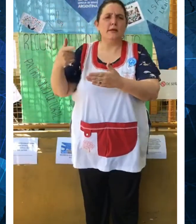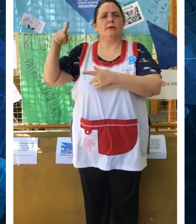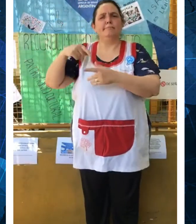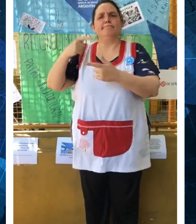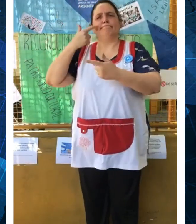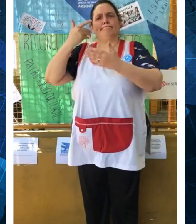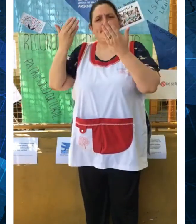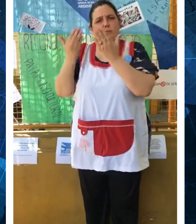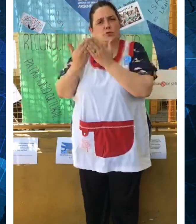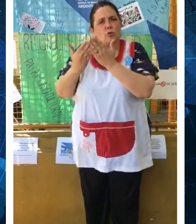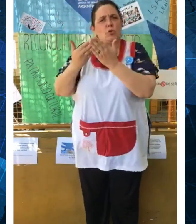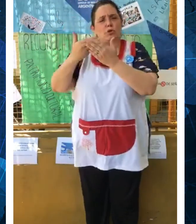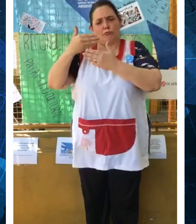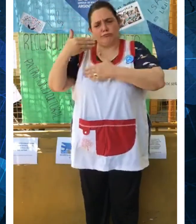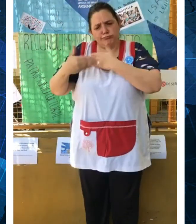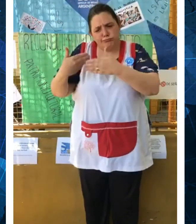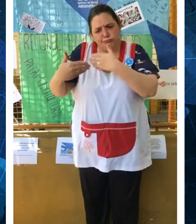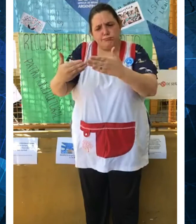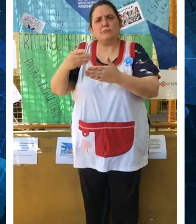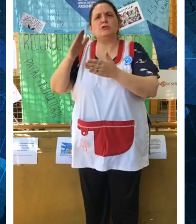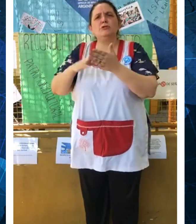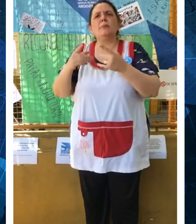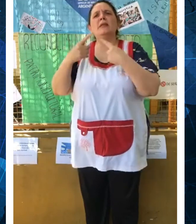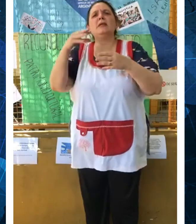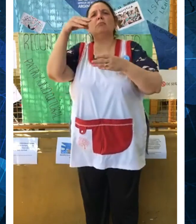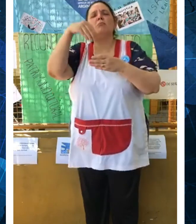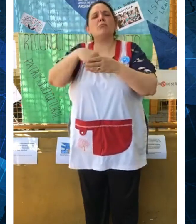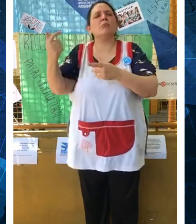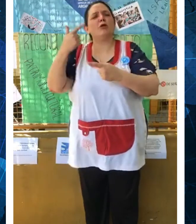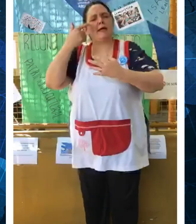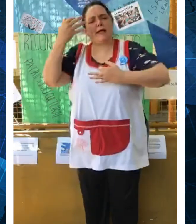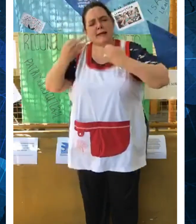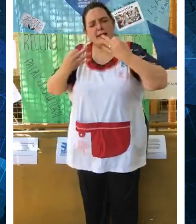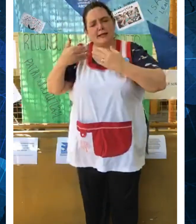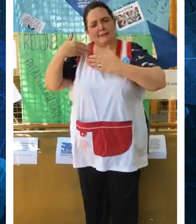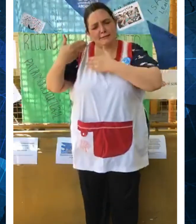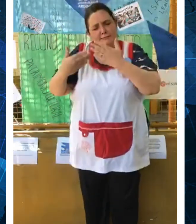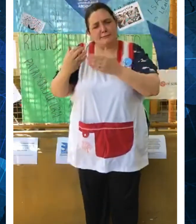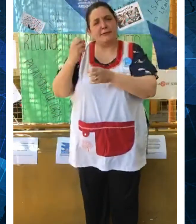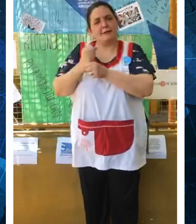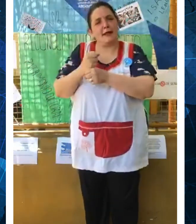que tradujo el himno nacional, fue capacitándose,